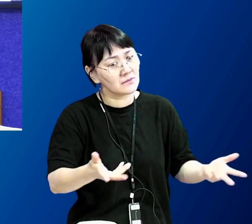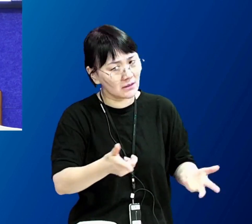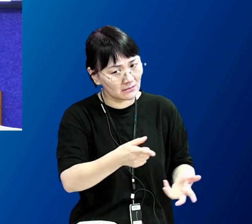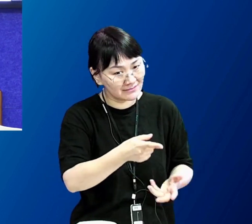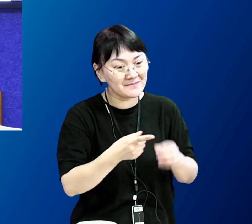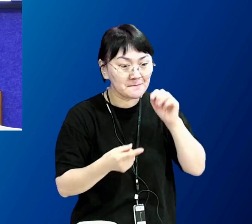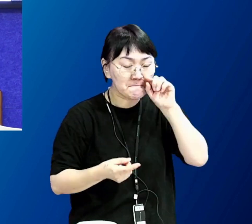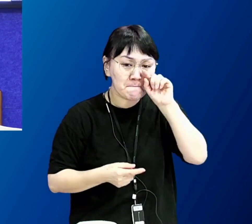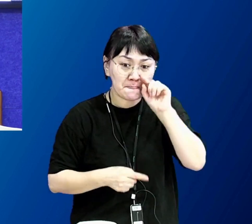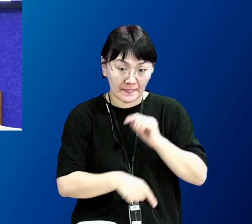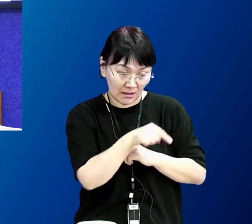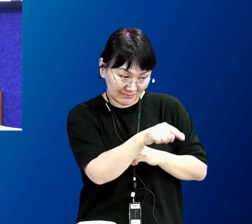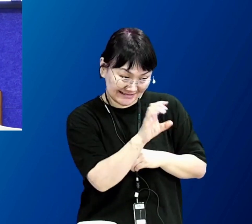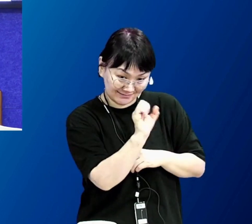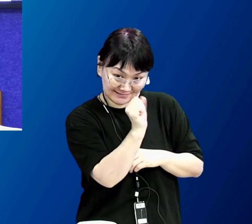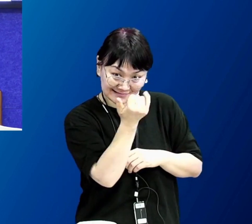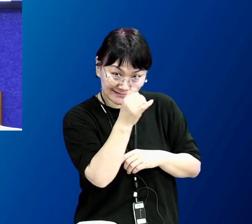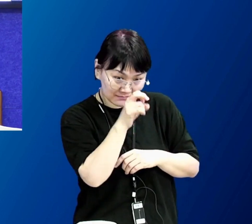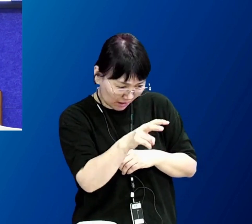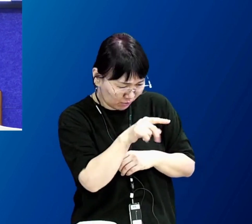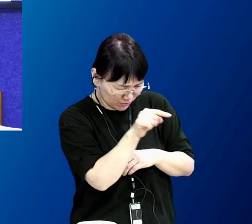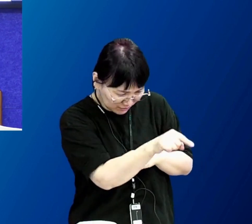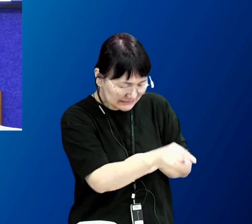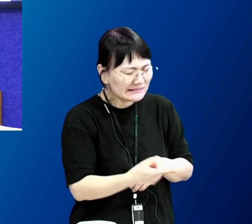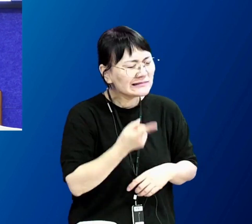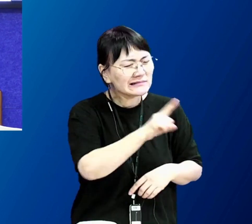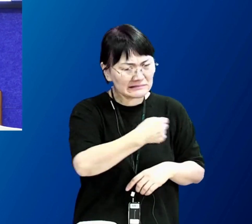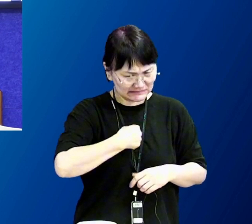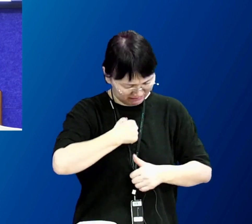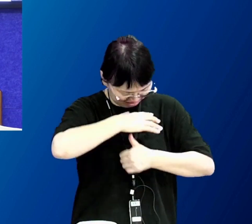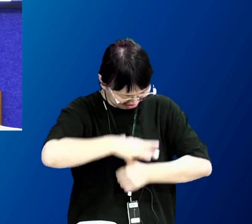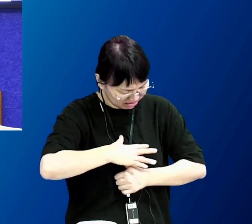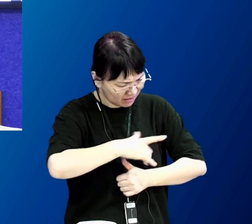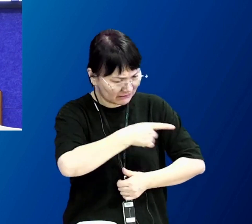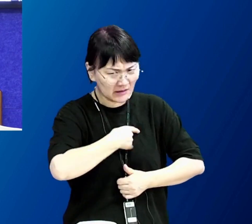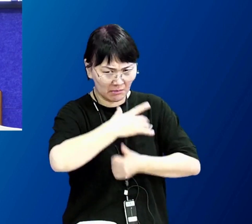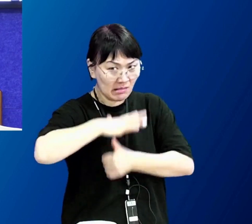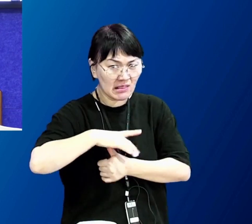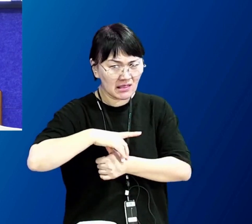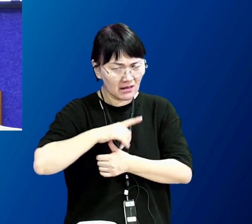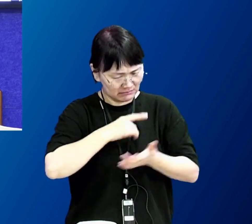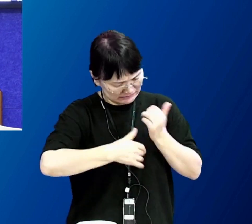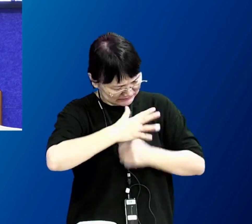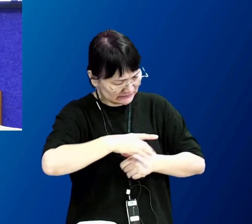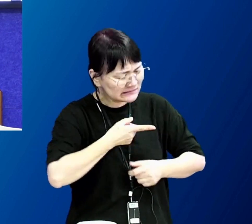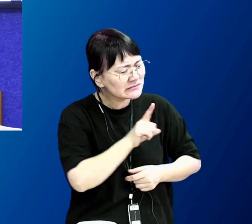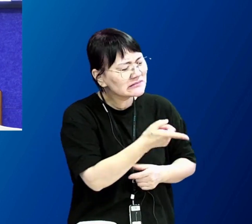бэл? Саула, Саула, чи юунд намайг хавчна вэ?